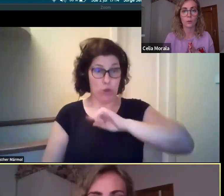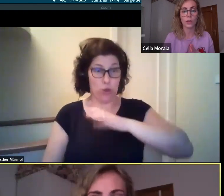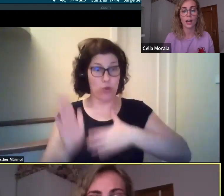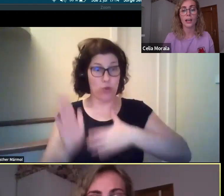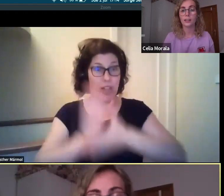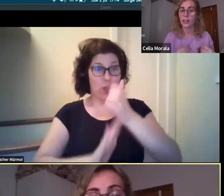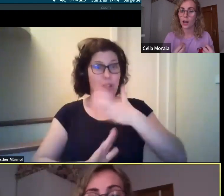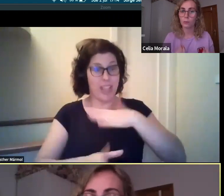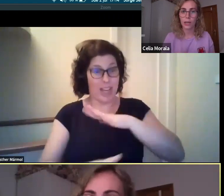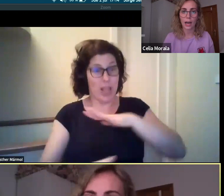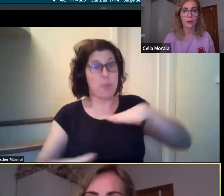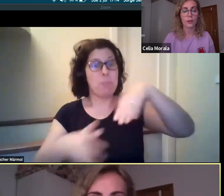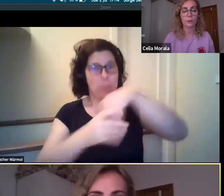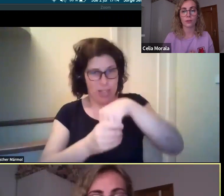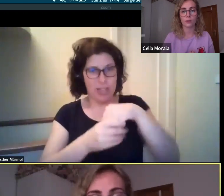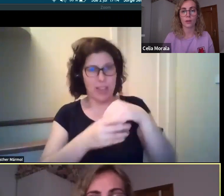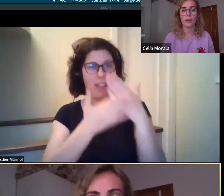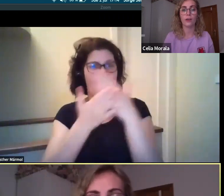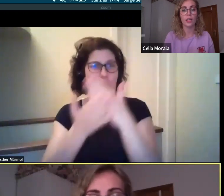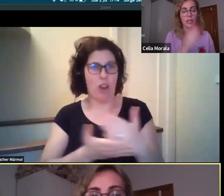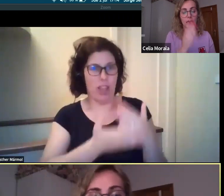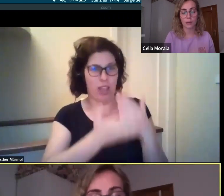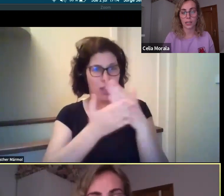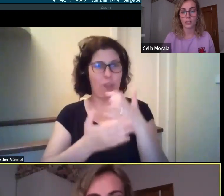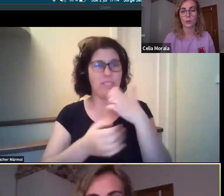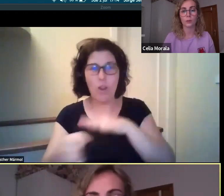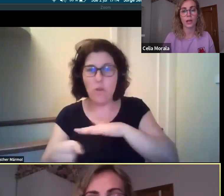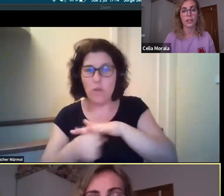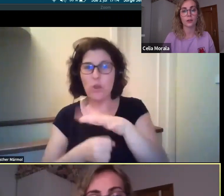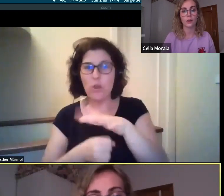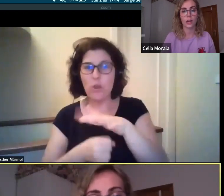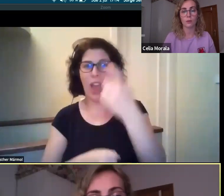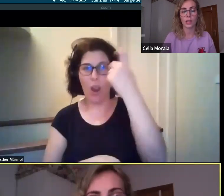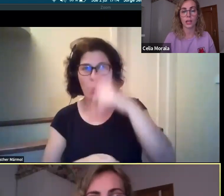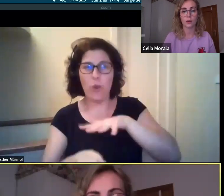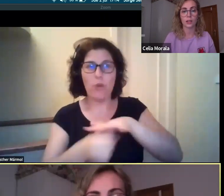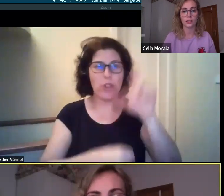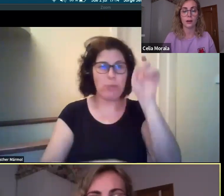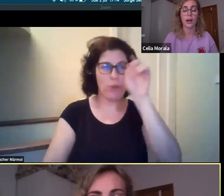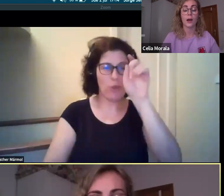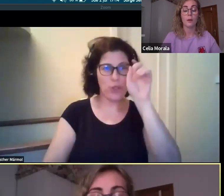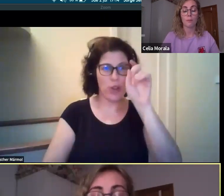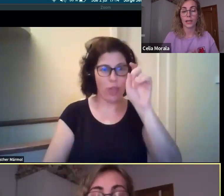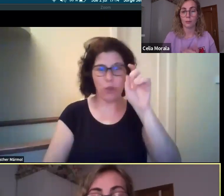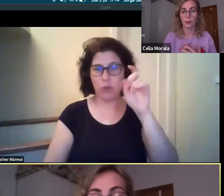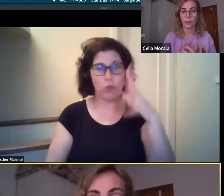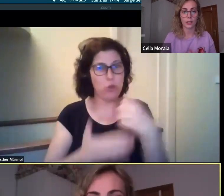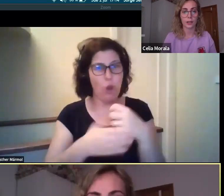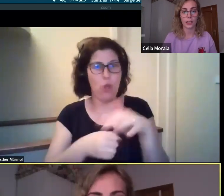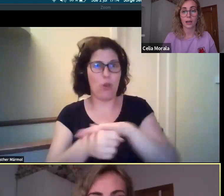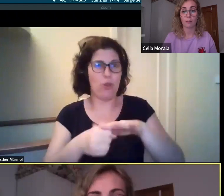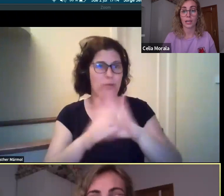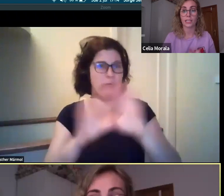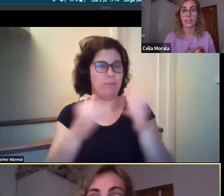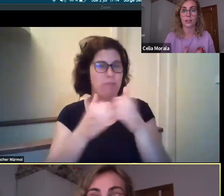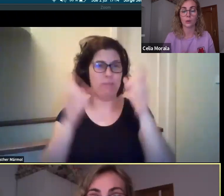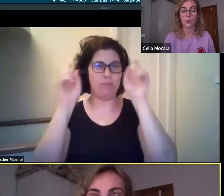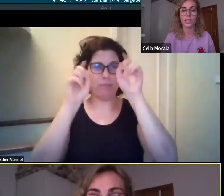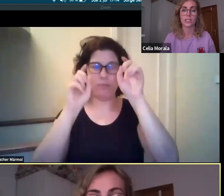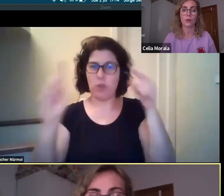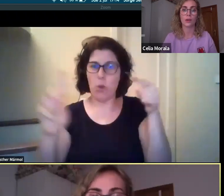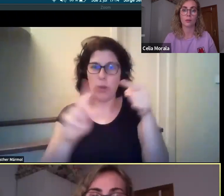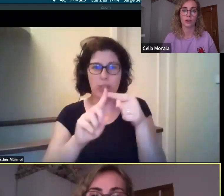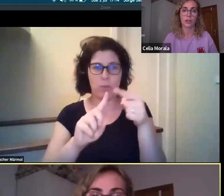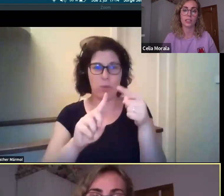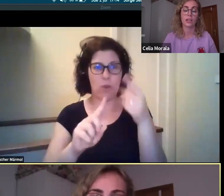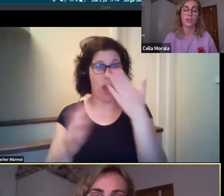esa cultura del alumnado, del profesorado y de manera estructural en toda la comunidad educativa, para poder cambiar esas actitudes,